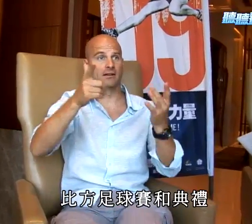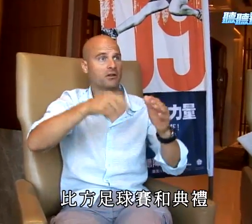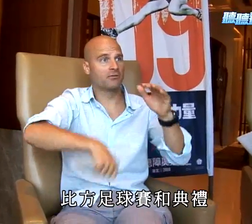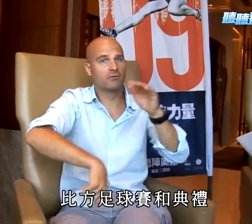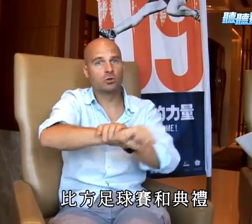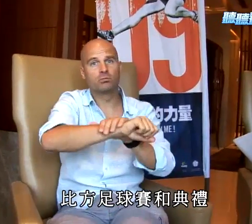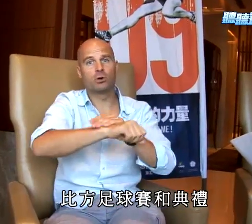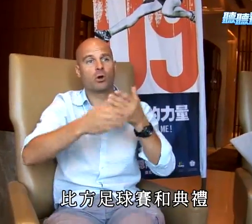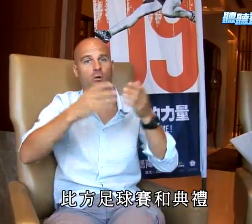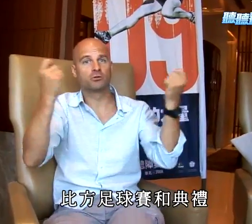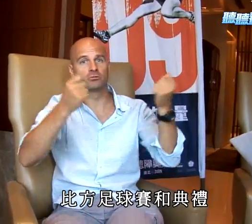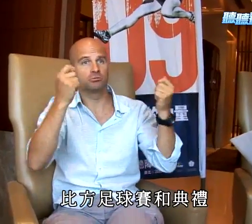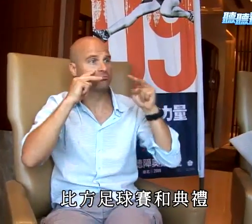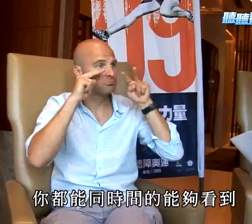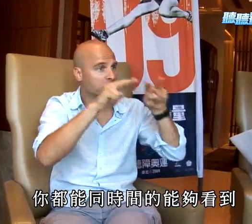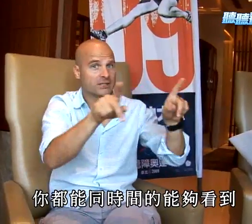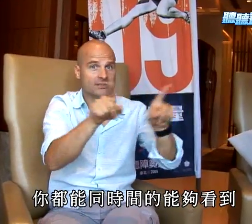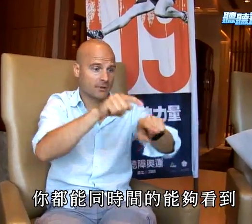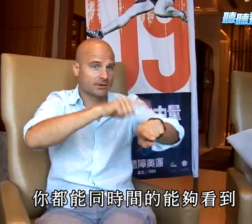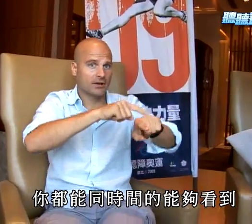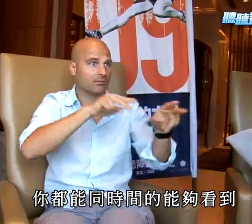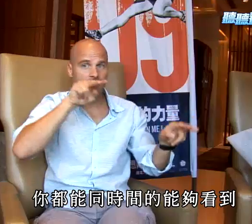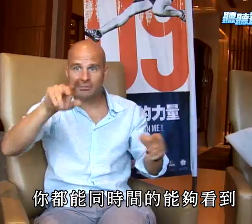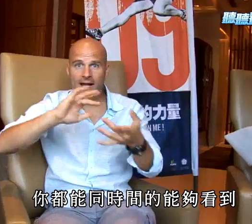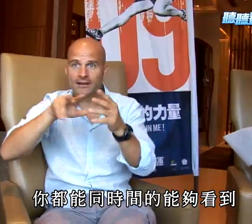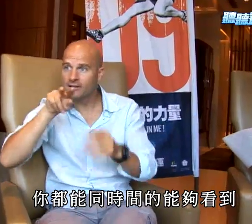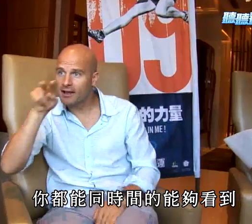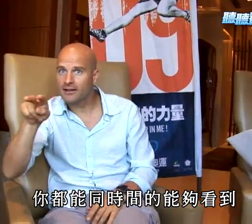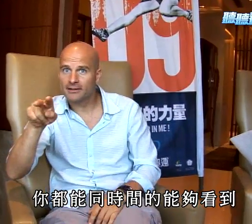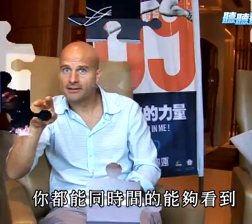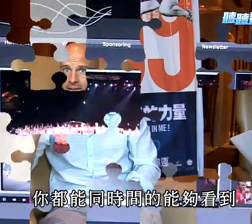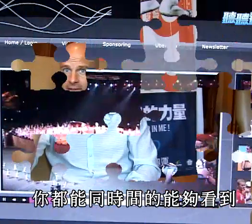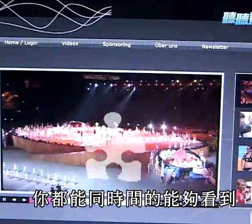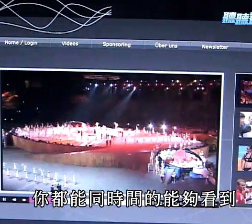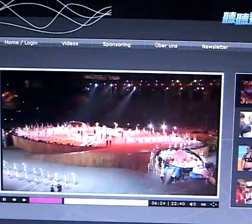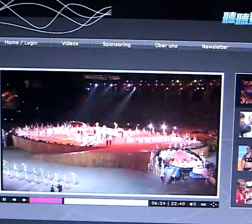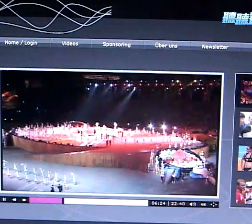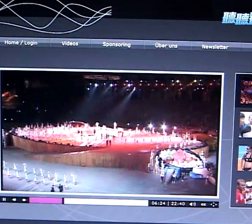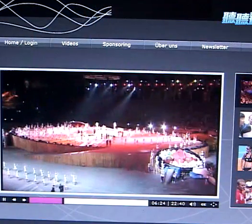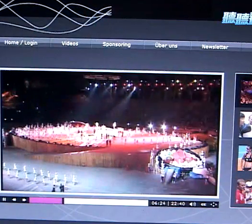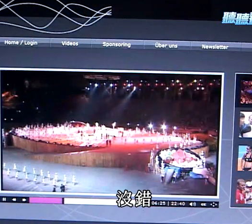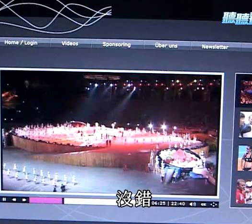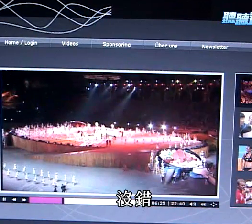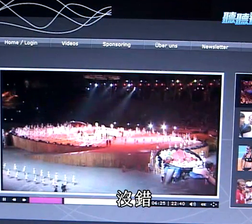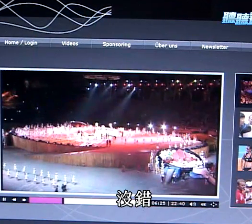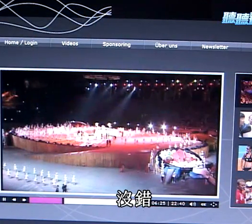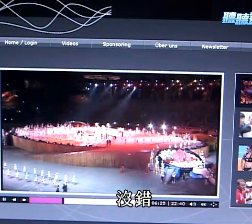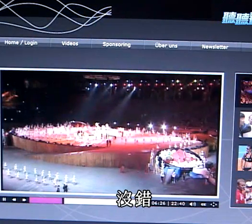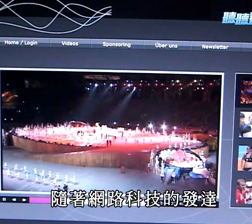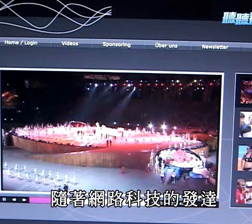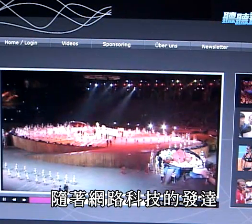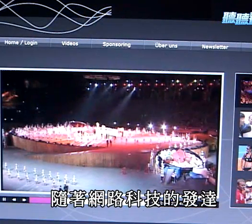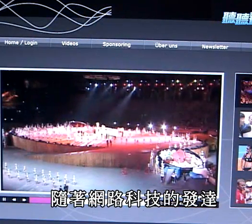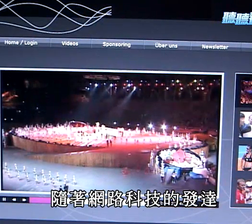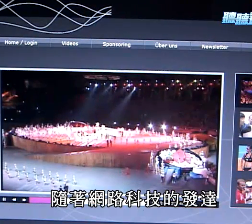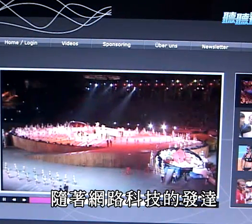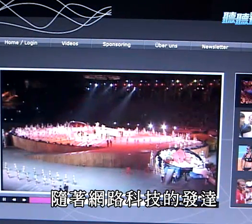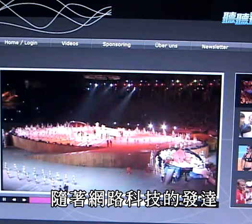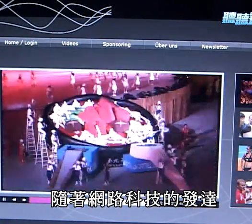足球赛和典礼你都能同时间的能够看到。 没错，随着网络科技的发达，让